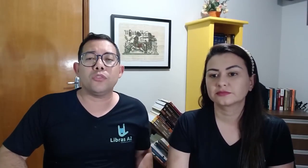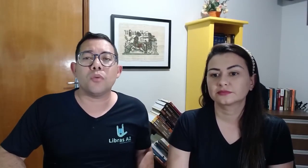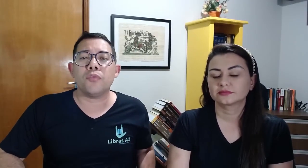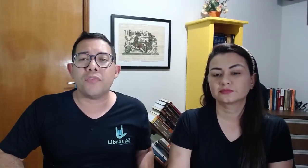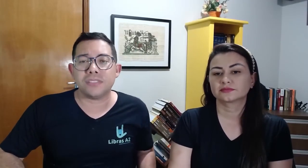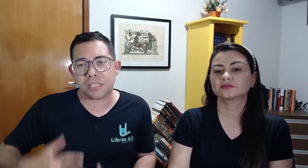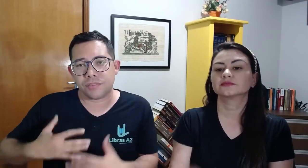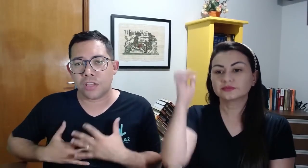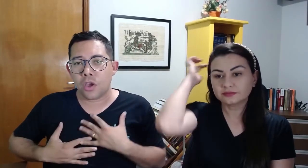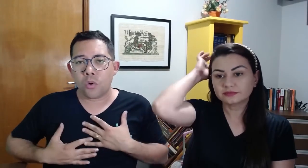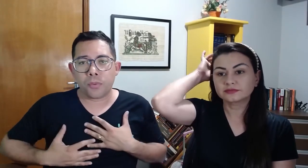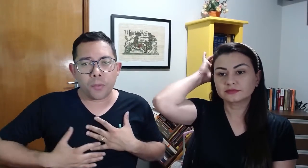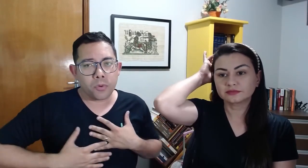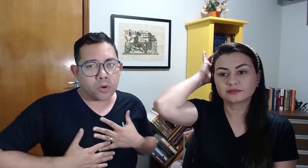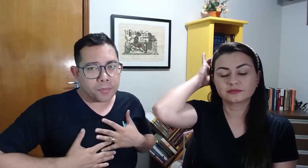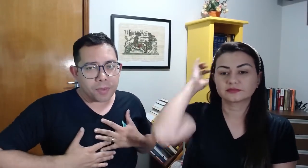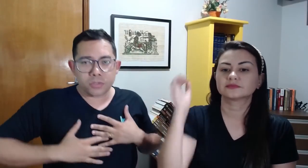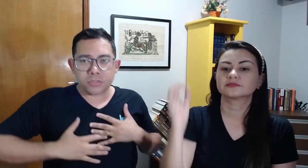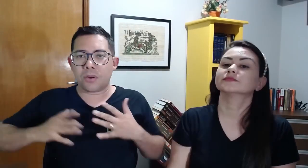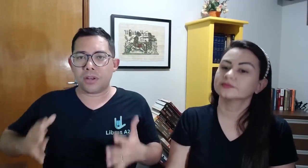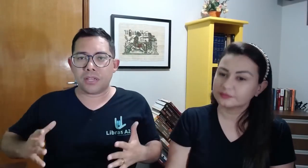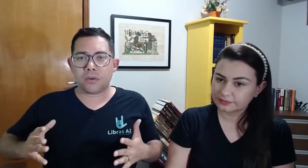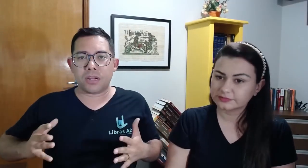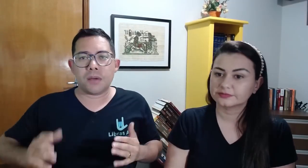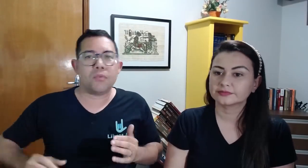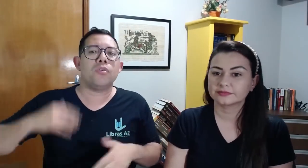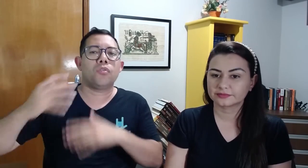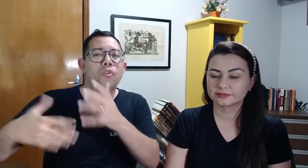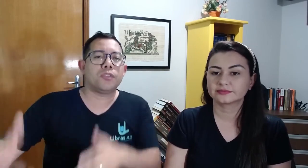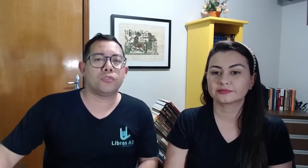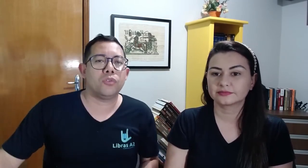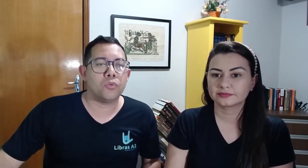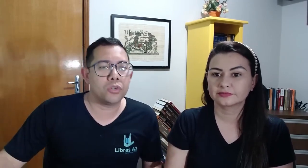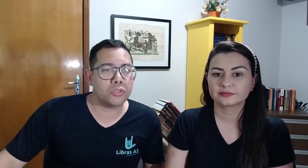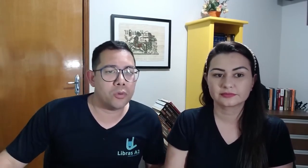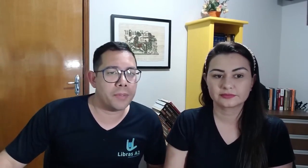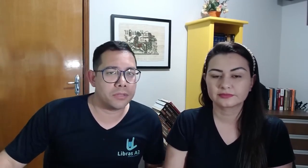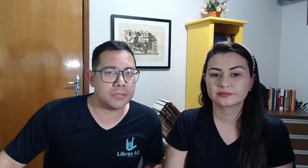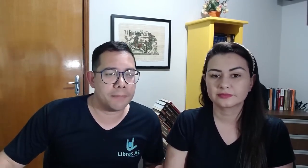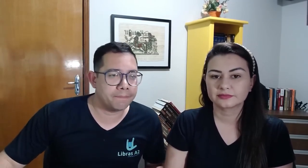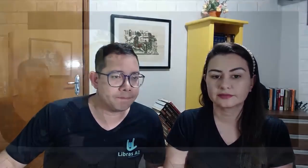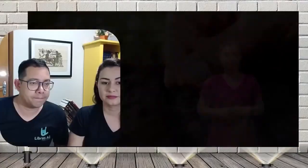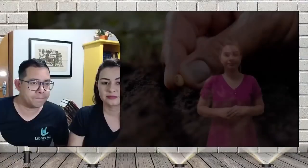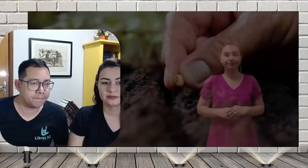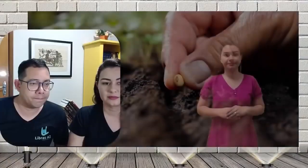como vou fazer? Às vezes, o próprio corpo vai mostrar, olha, que agora acabou, começou um outro momento, tá?